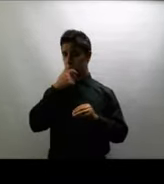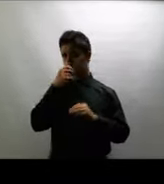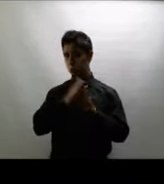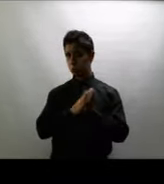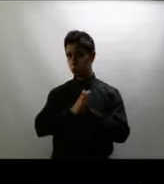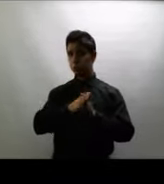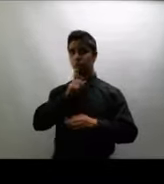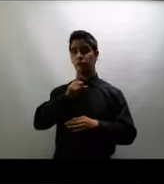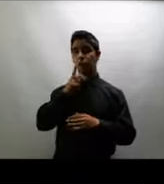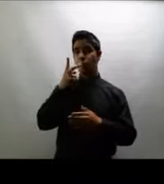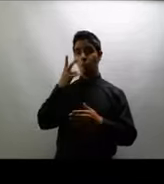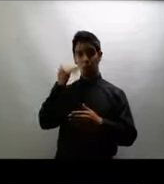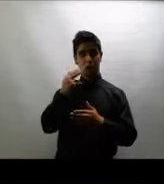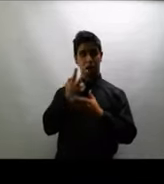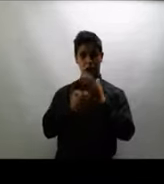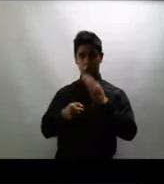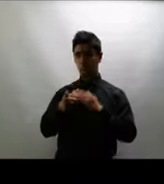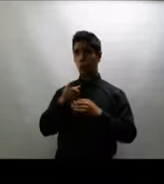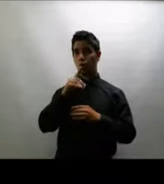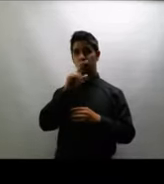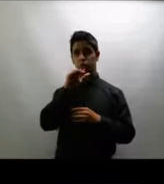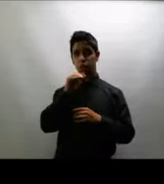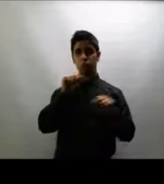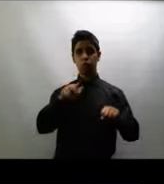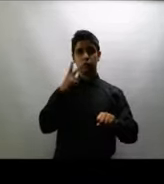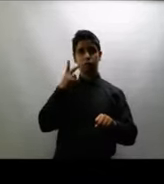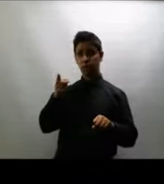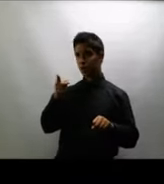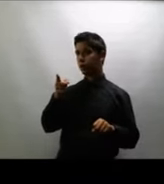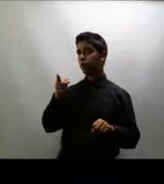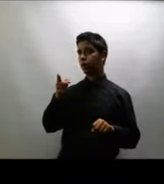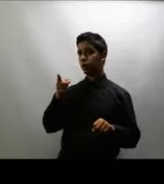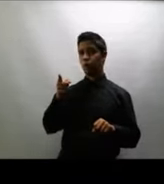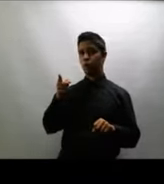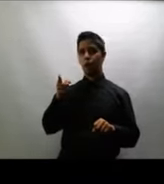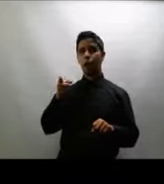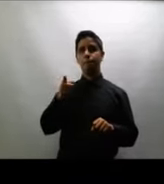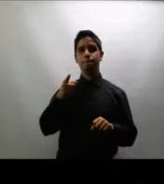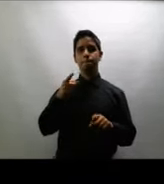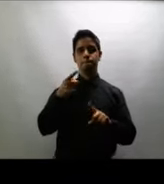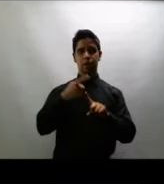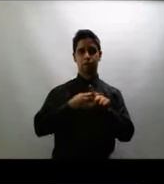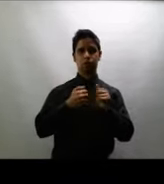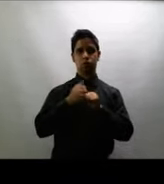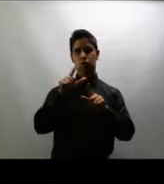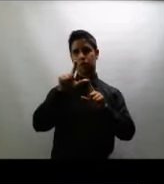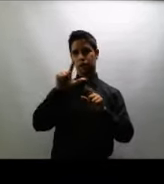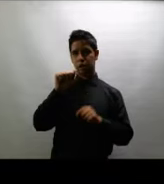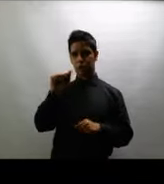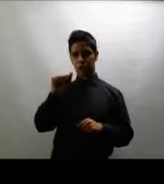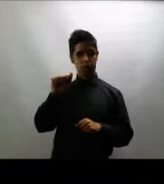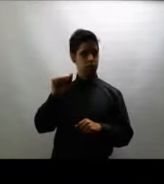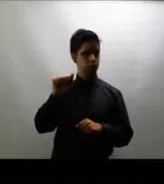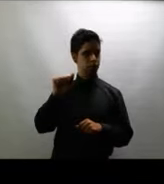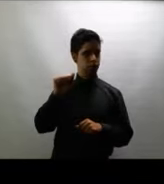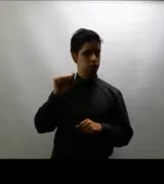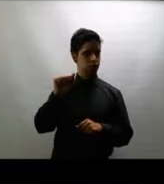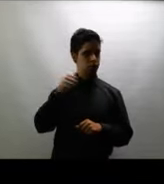porque ambos discos salieron en meses con la letra A. ¿En serio?